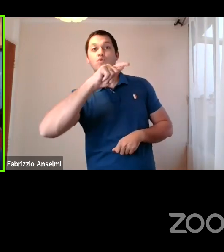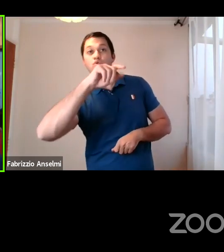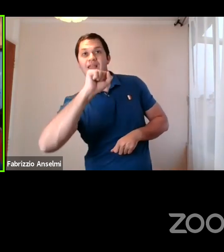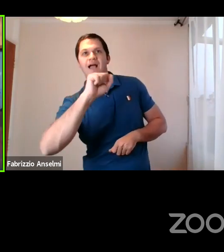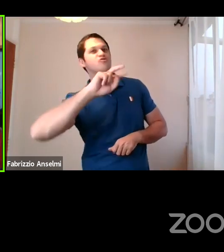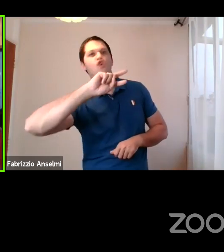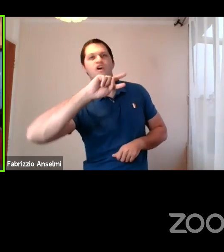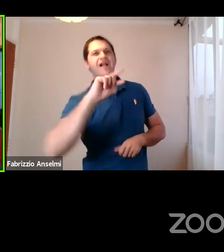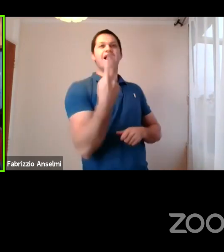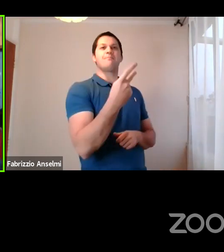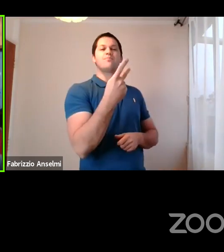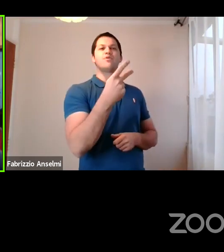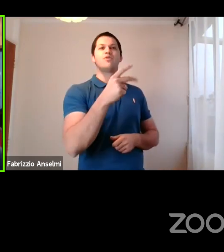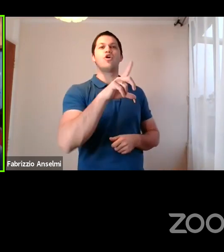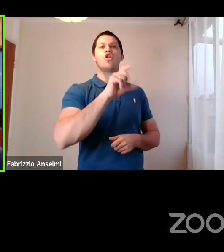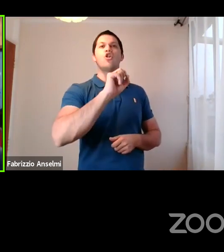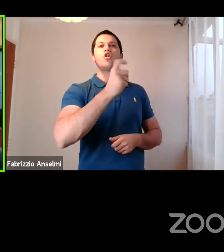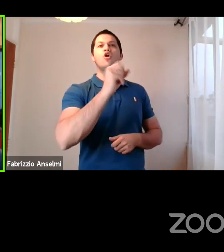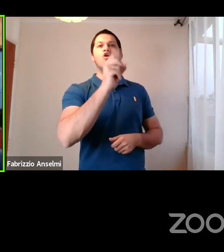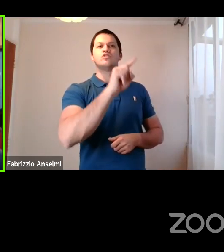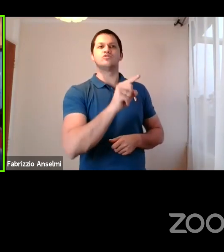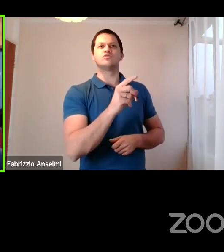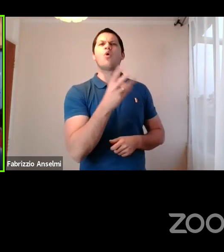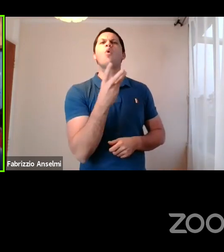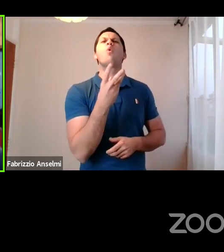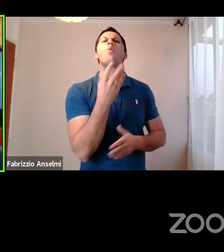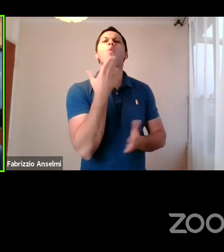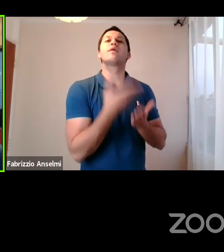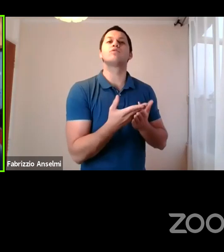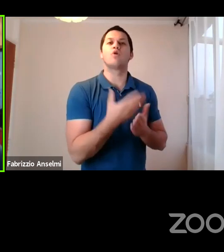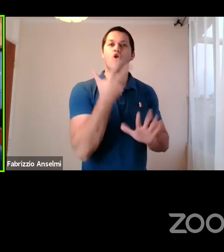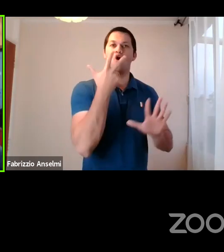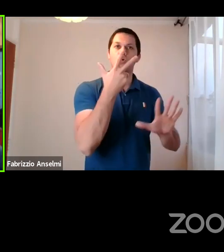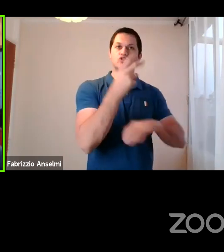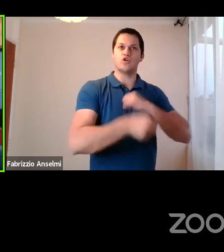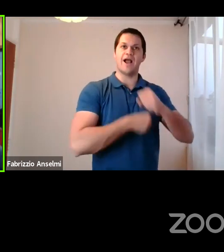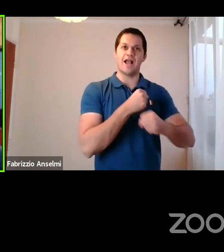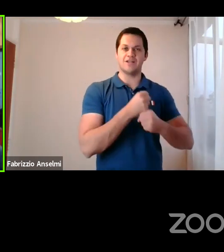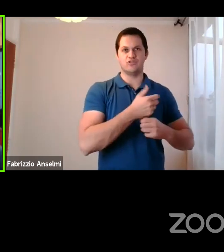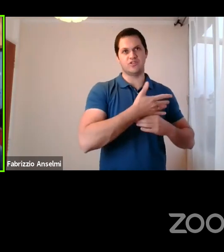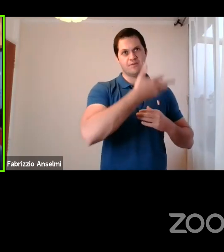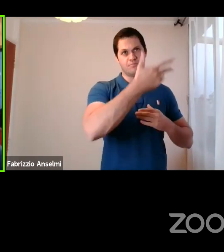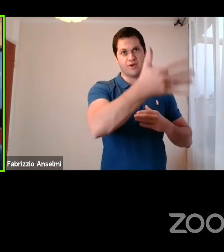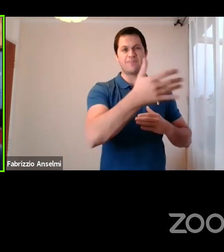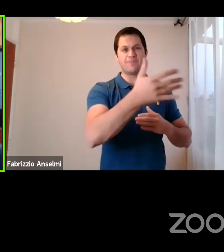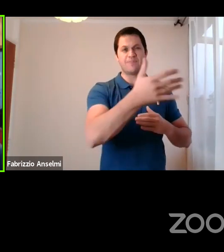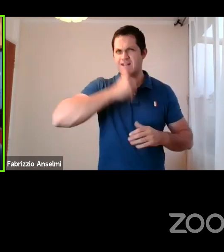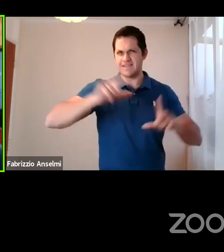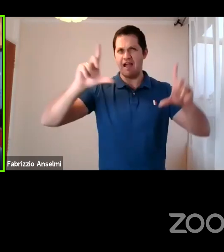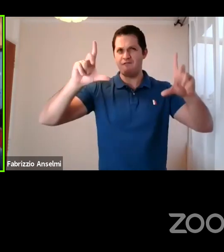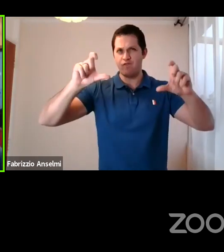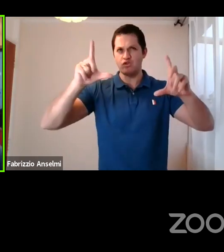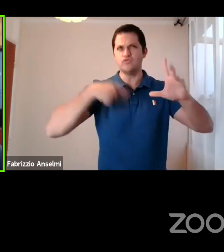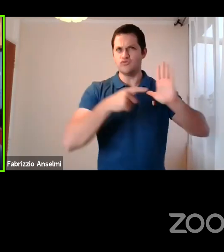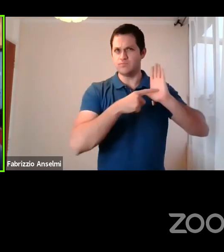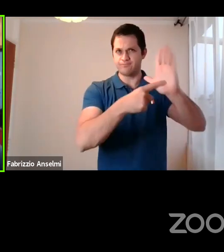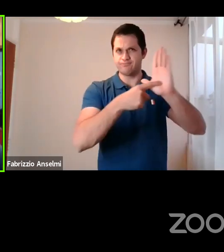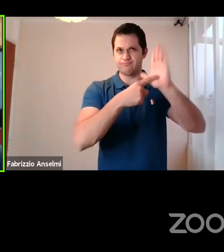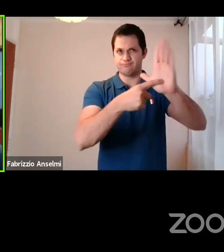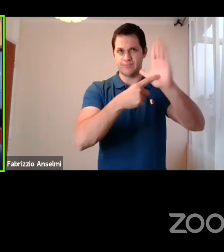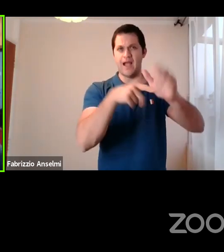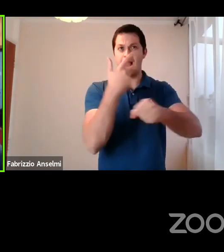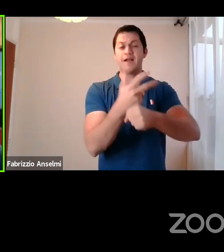quisiera contar, qué pena no haber podido mostrarles las imágenes, pero van a quedar comprometidas para más adelante, ¿ya? Esas son